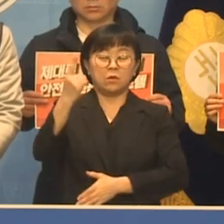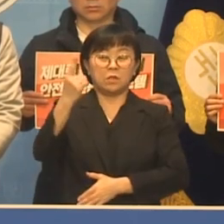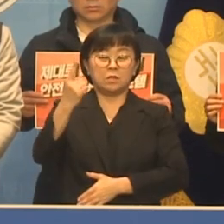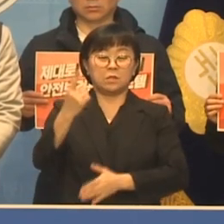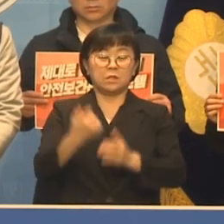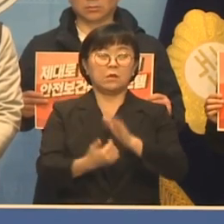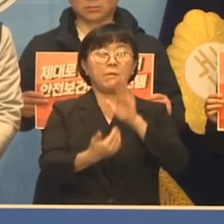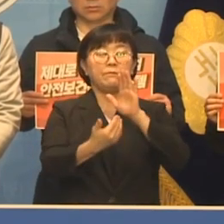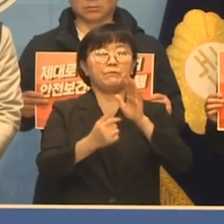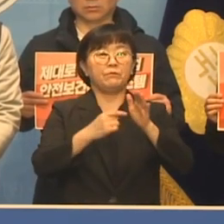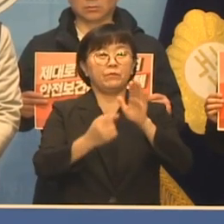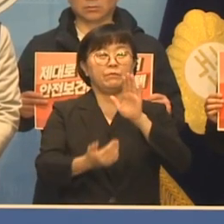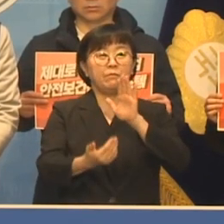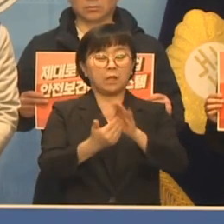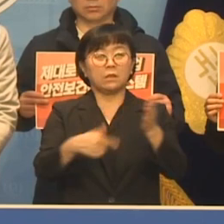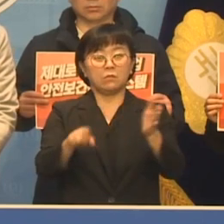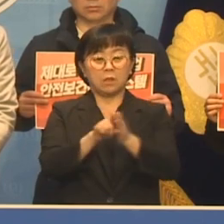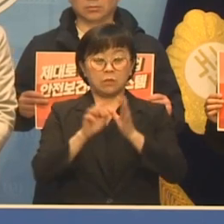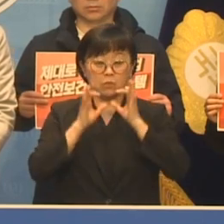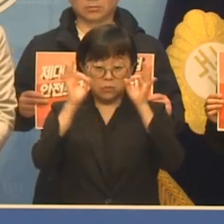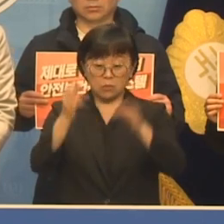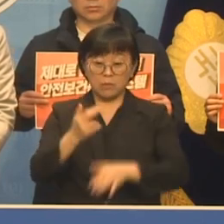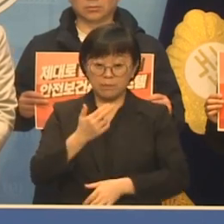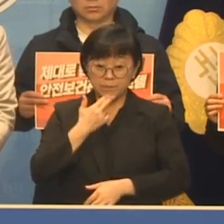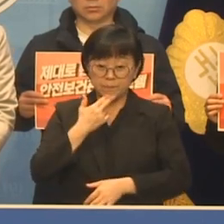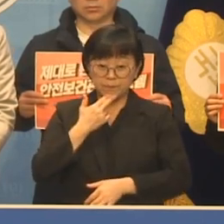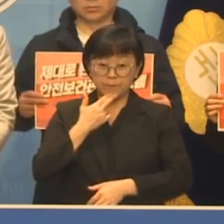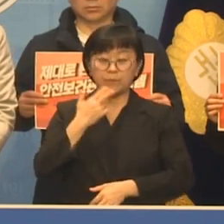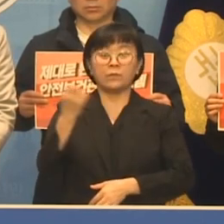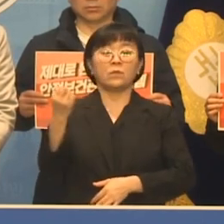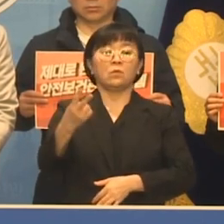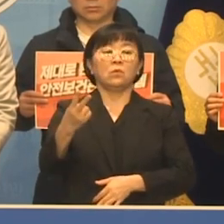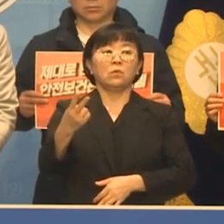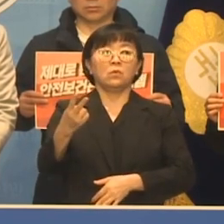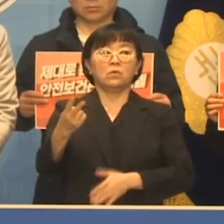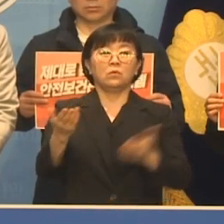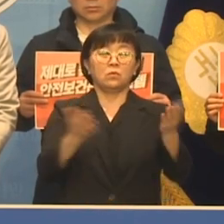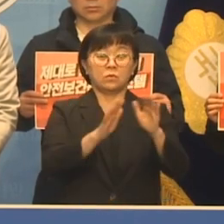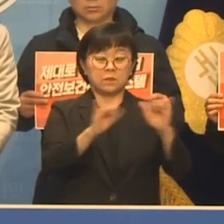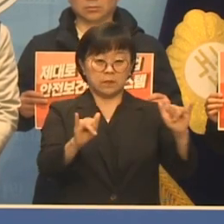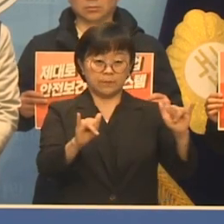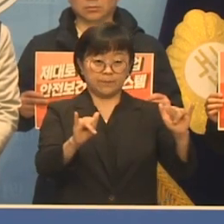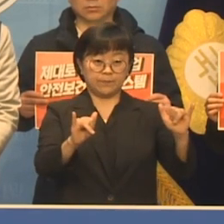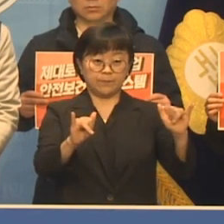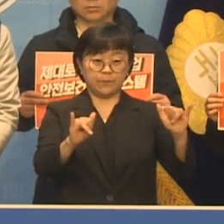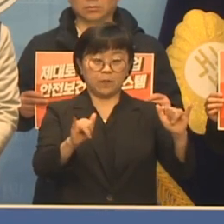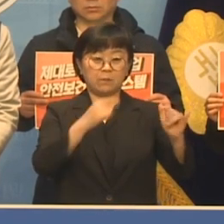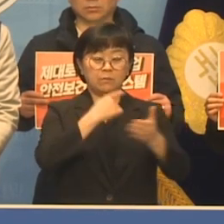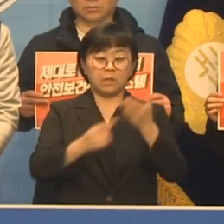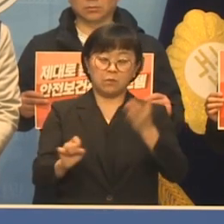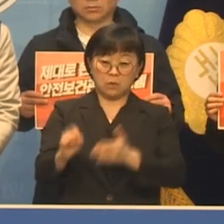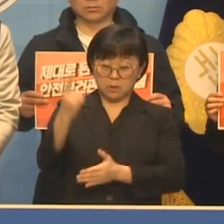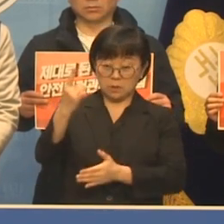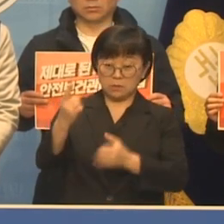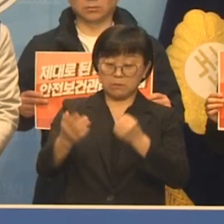그 어떤 노력도 하지 않는 것은 물론이고 노동자들과